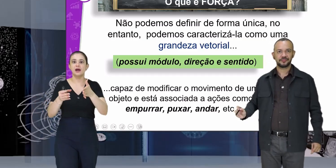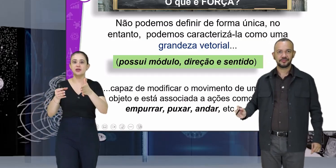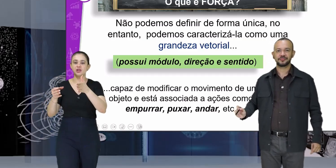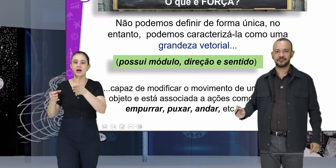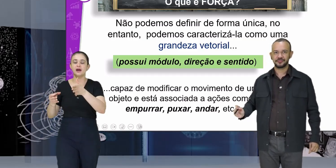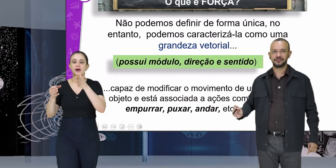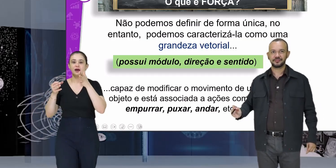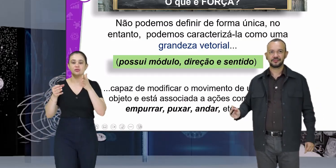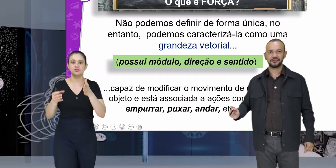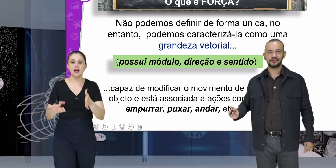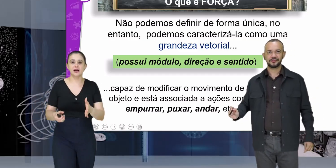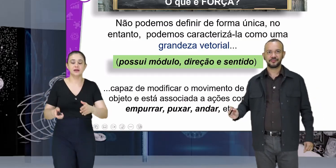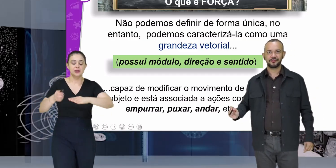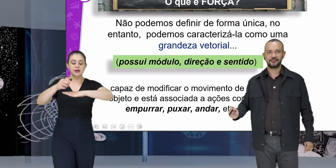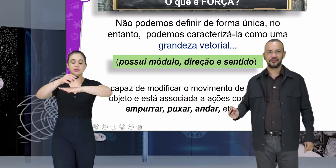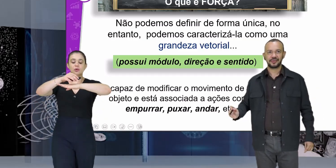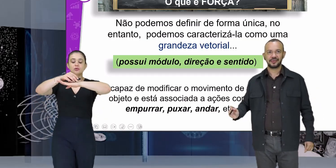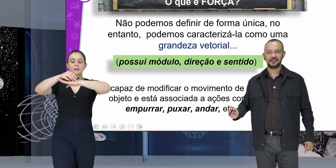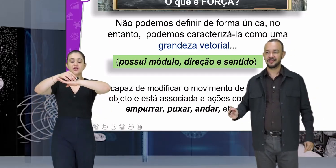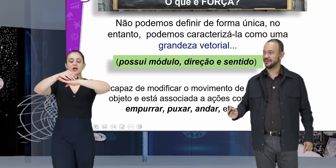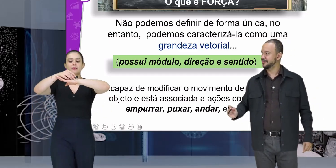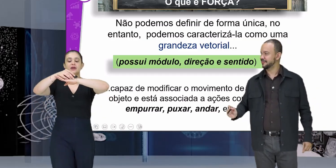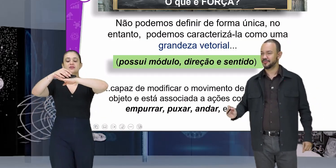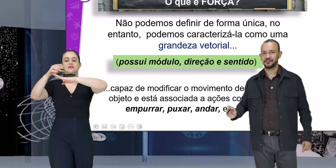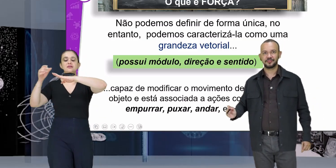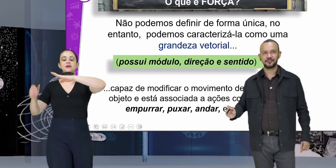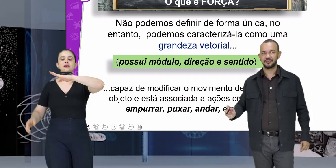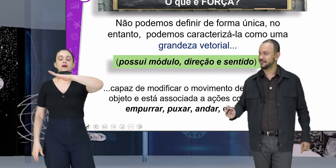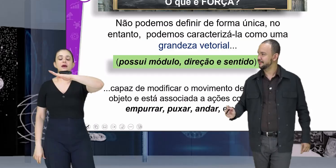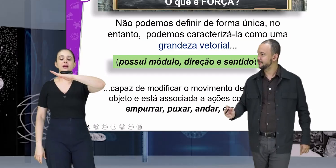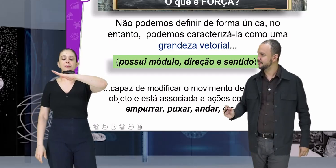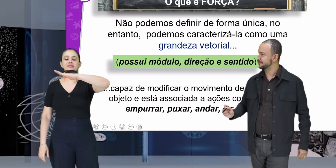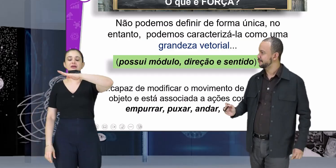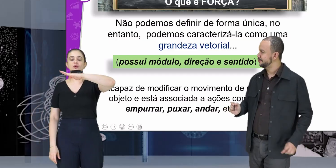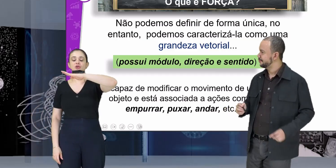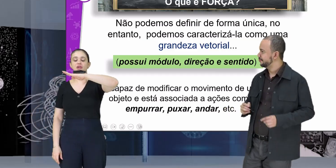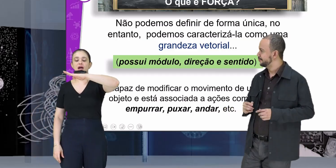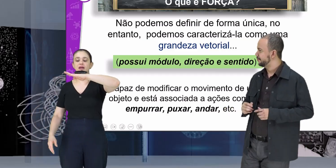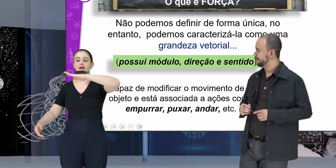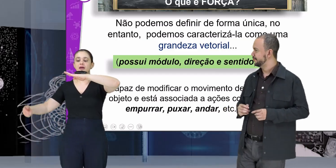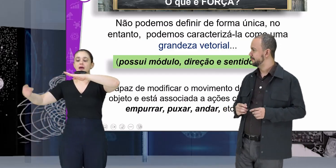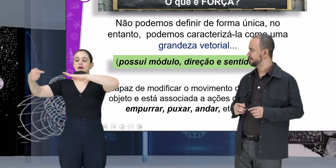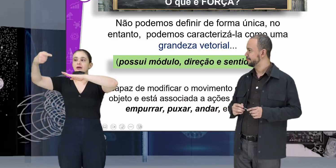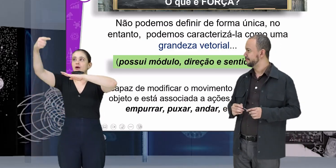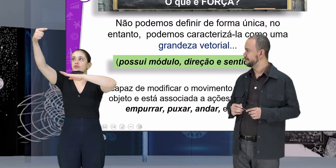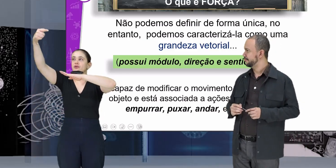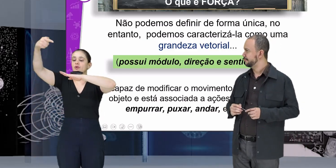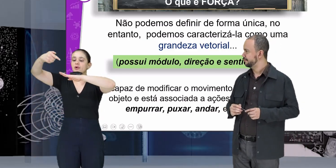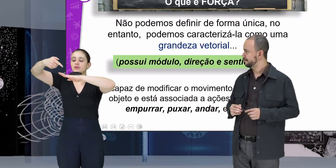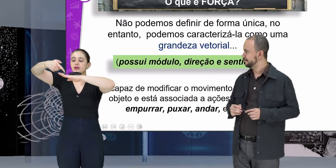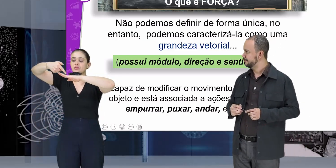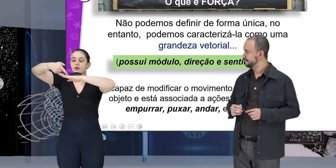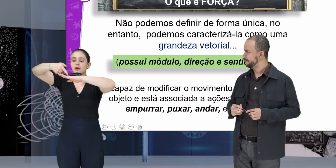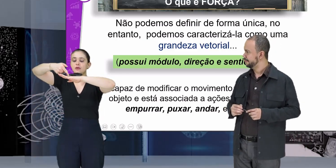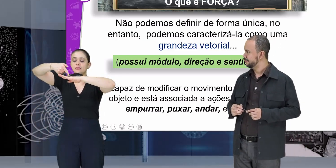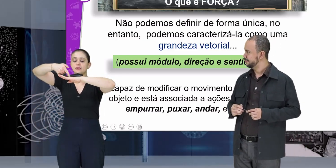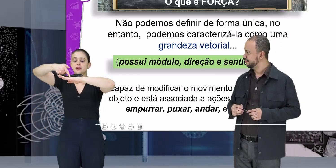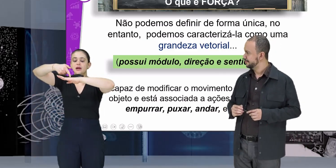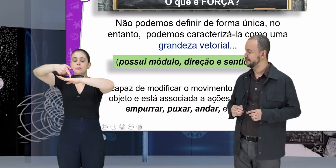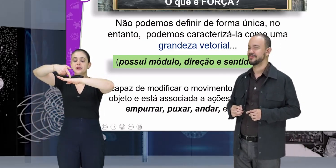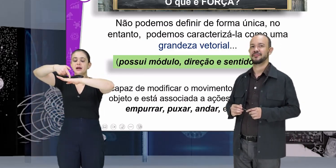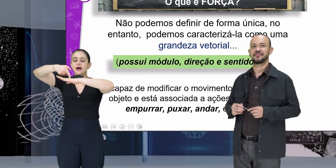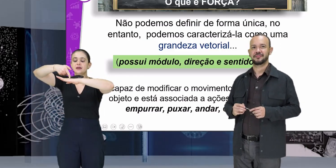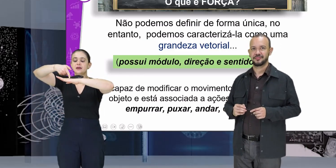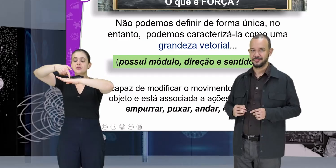qual ela está associada. Então, automaticamente, se esse passador está aqui e eu vim com o meu dedo, ó,